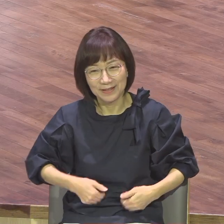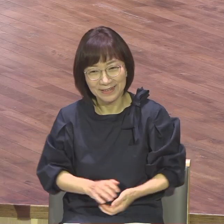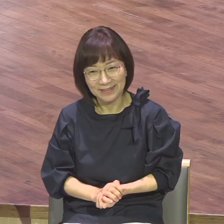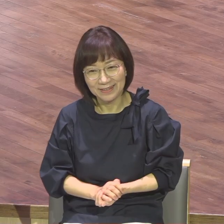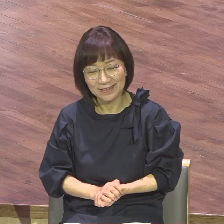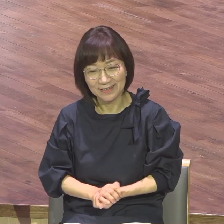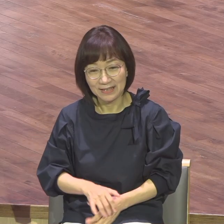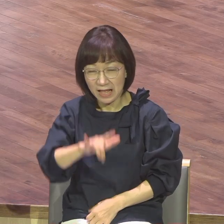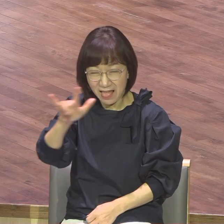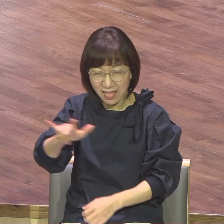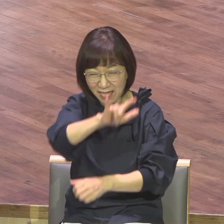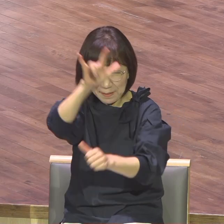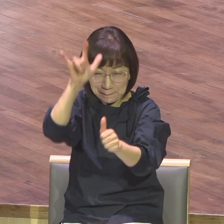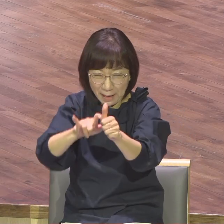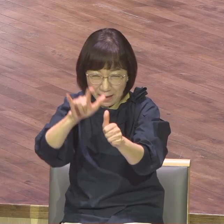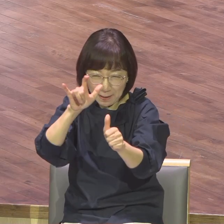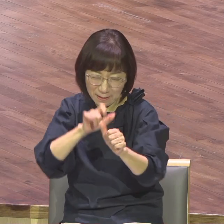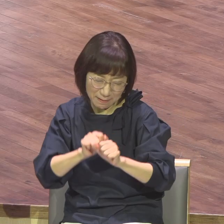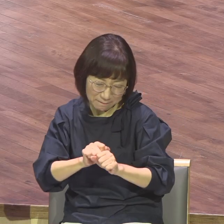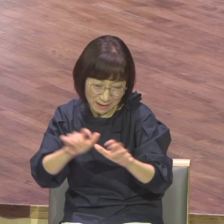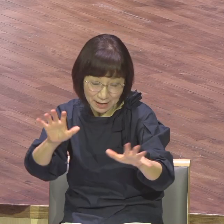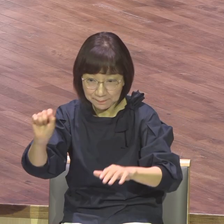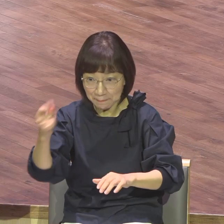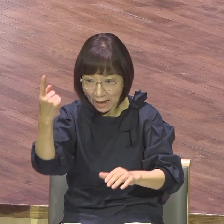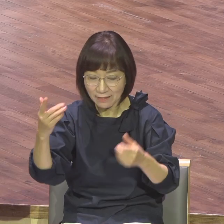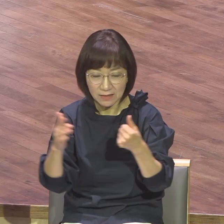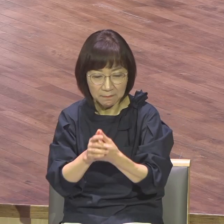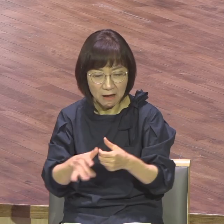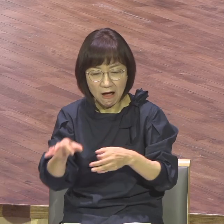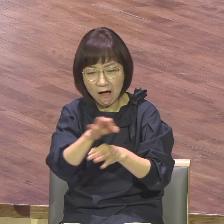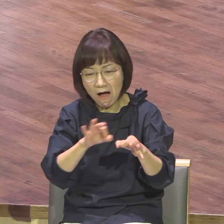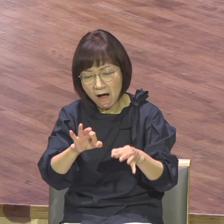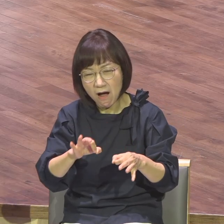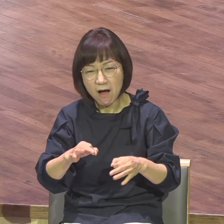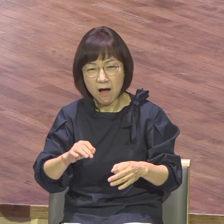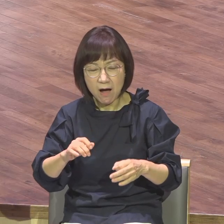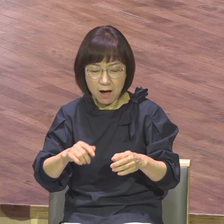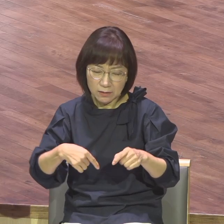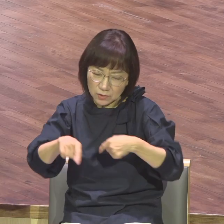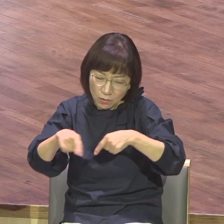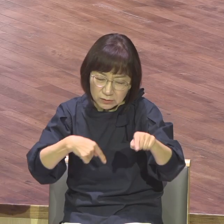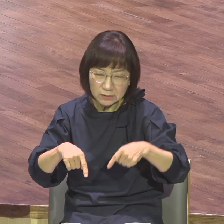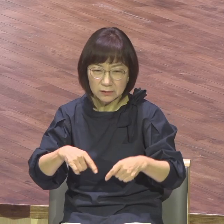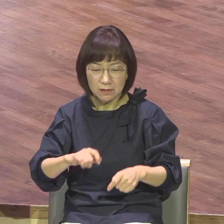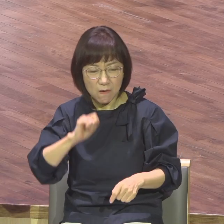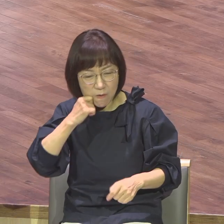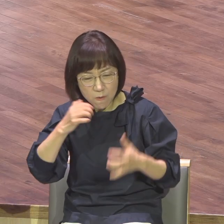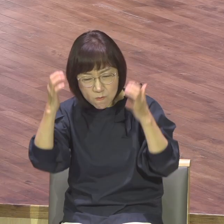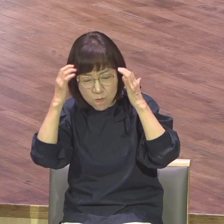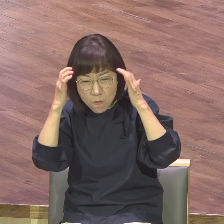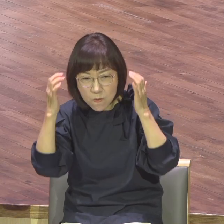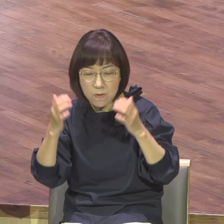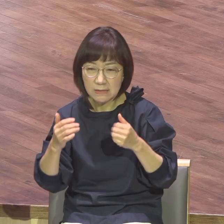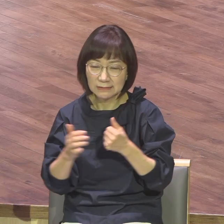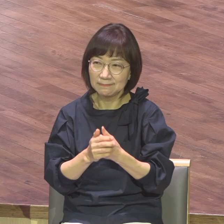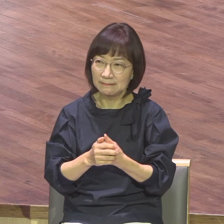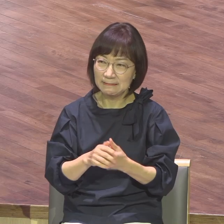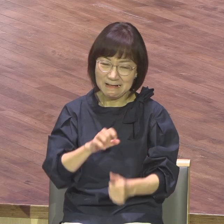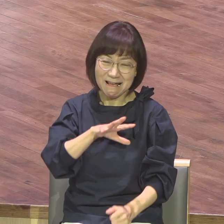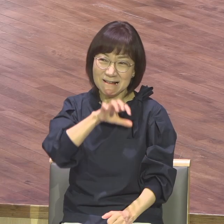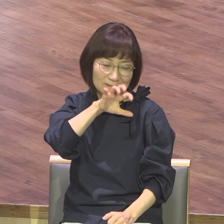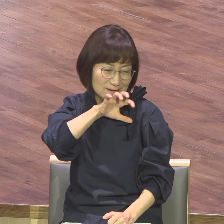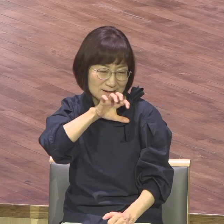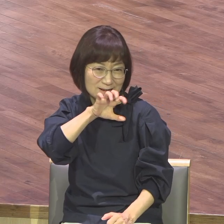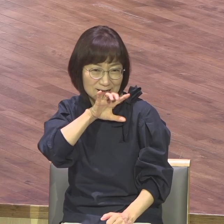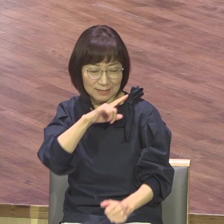경제적으로, 환경적으로 뭐 그야말로 다들 불안, 초조, 불평, 원망, 끊임없는 부정적